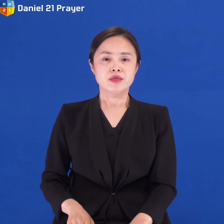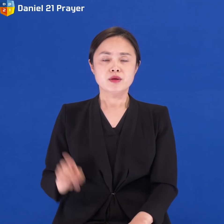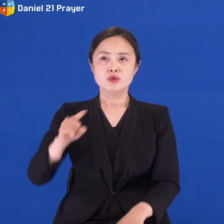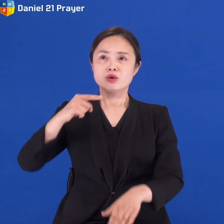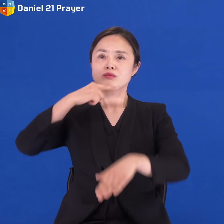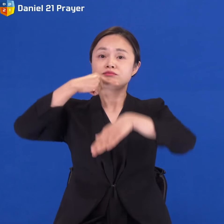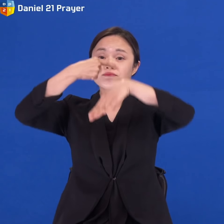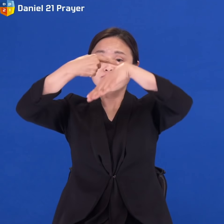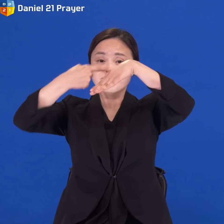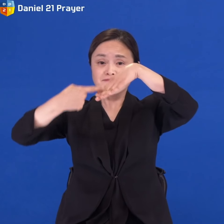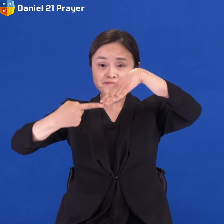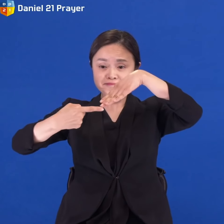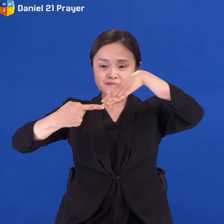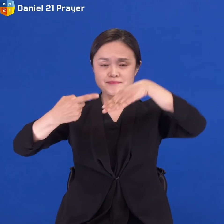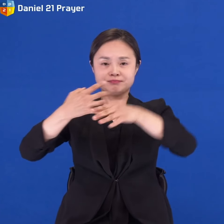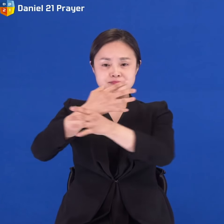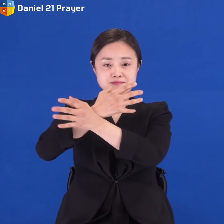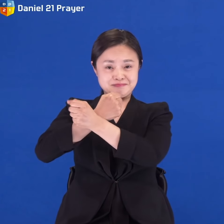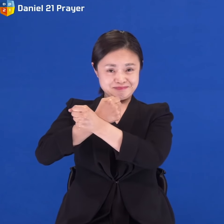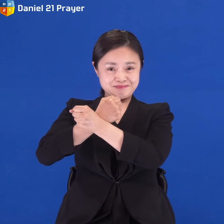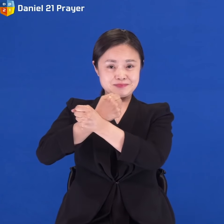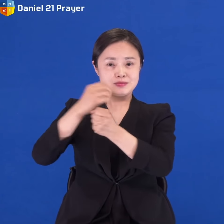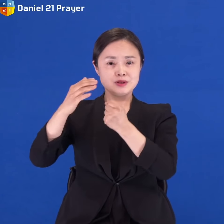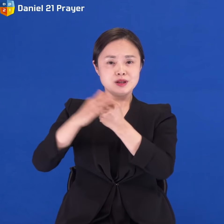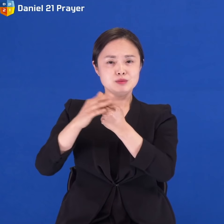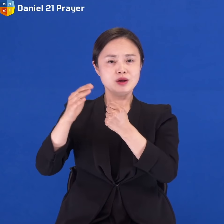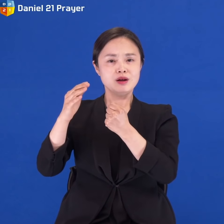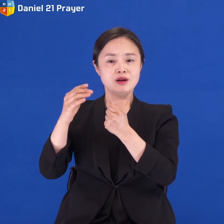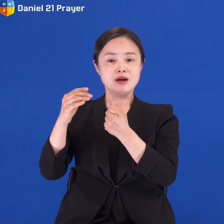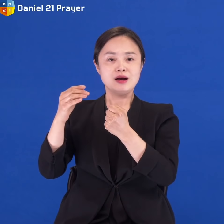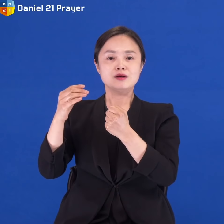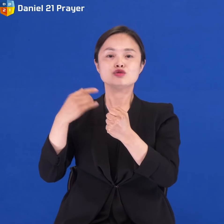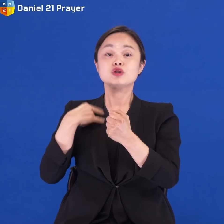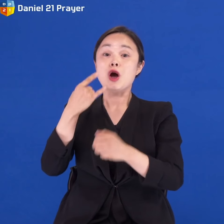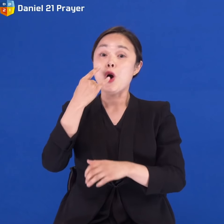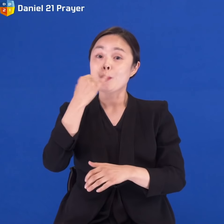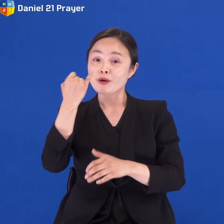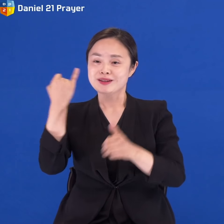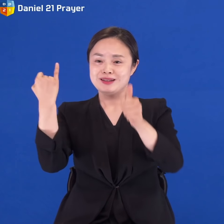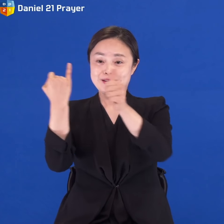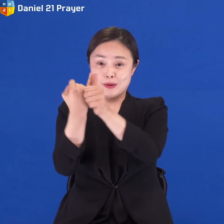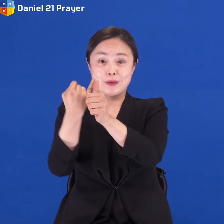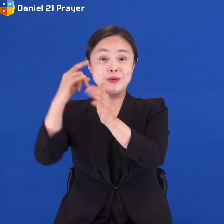때문에 아버지가 초등학교 졸업도 하지 못한 채